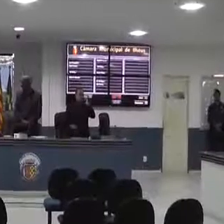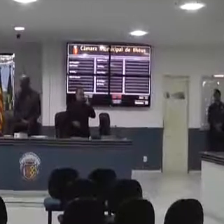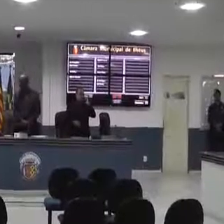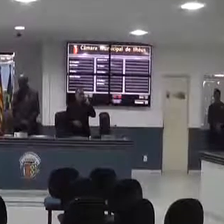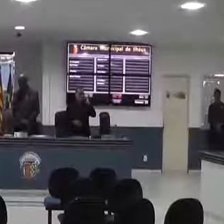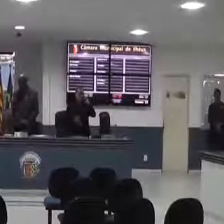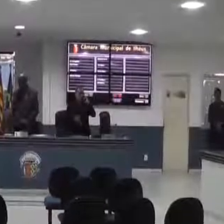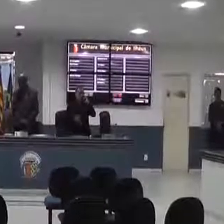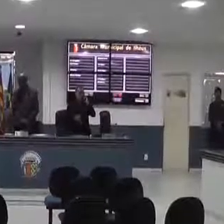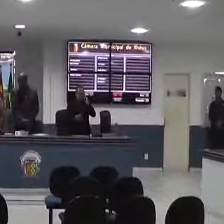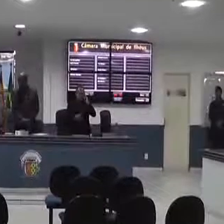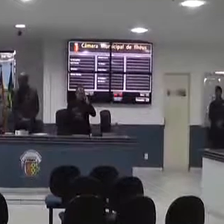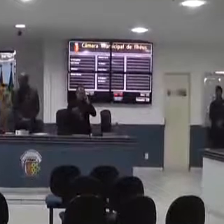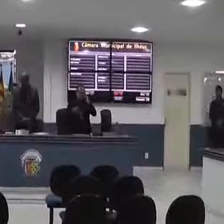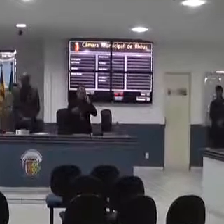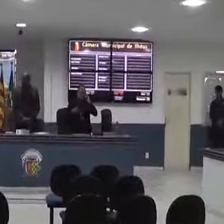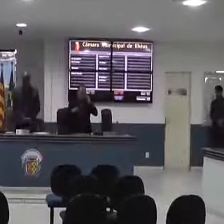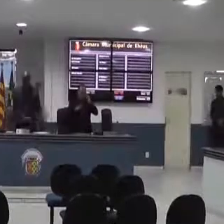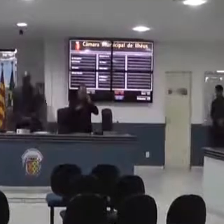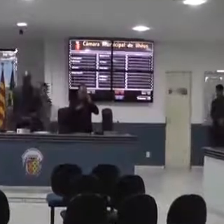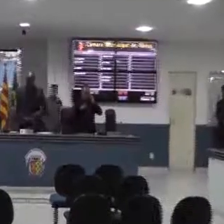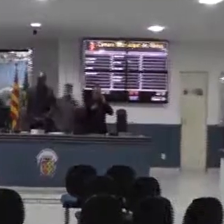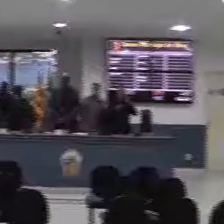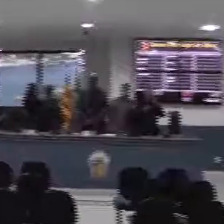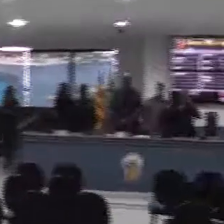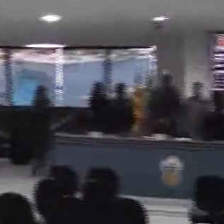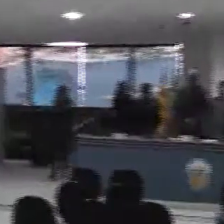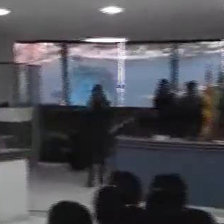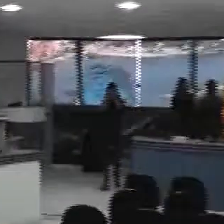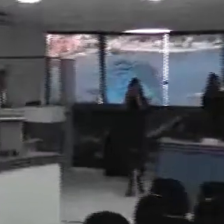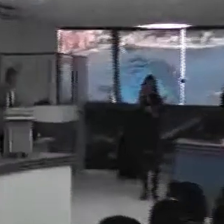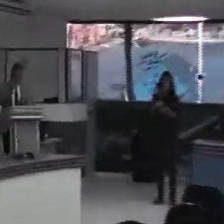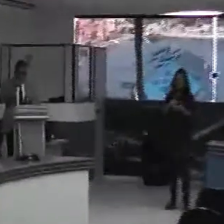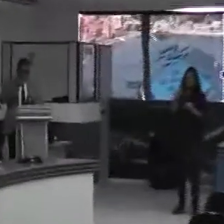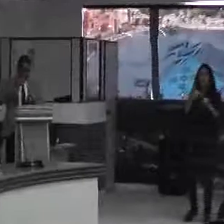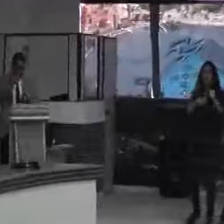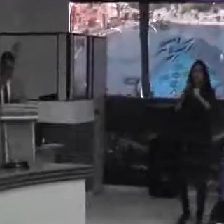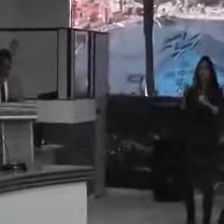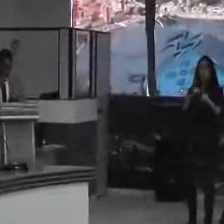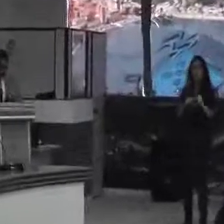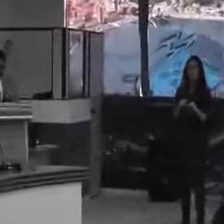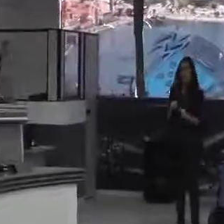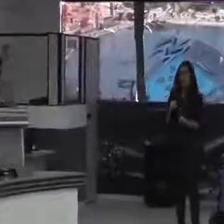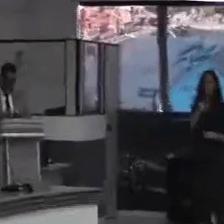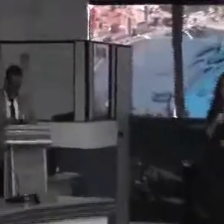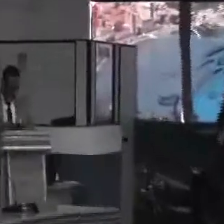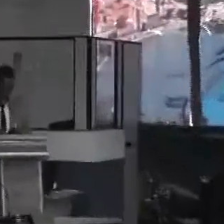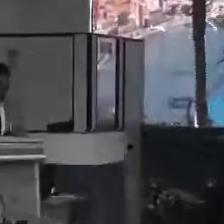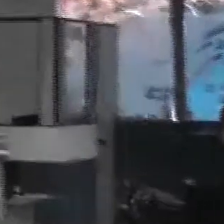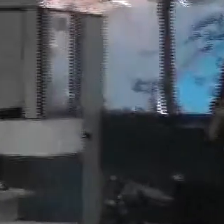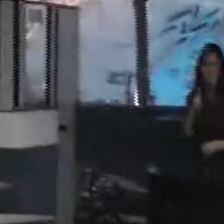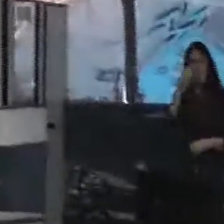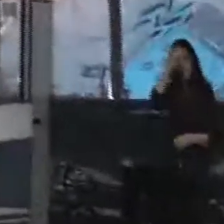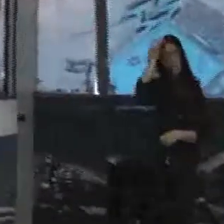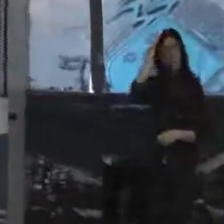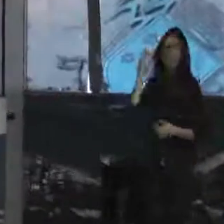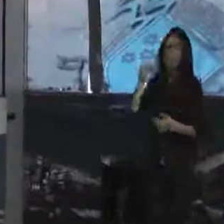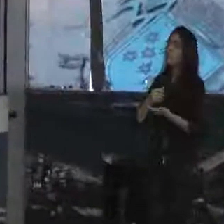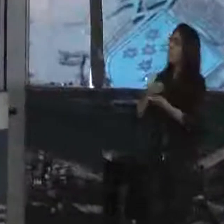Boa tarde a todos. Salmo 16. Protege-me, ó Deus, pois em ti me